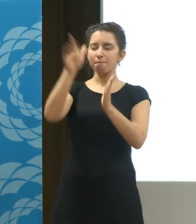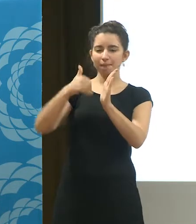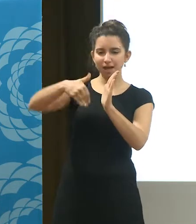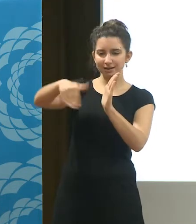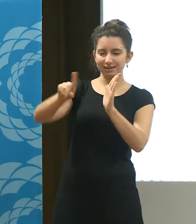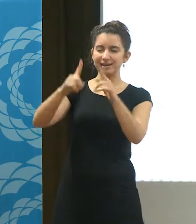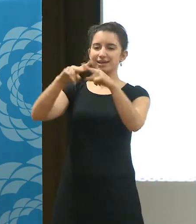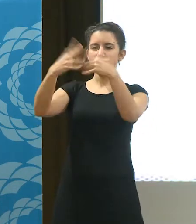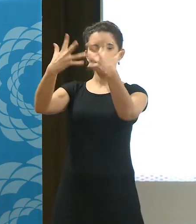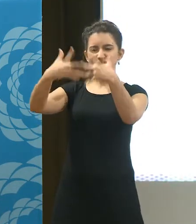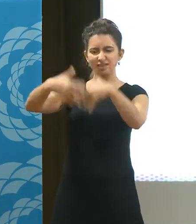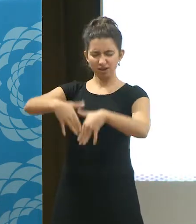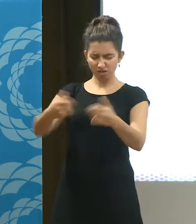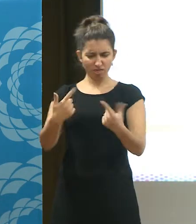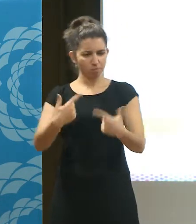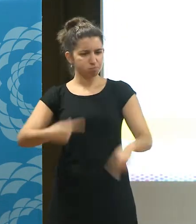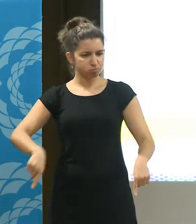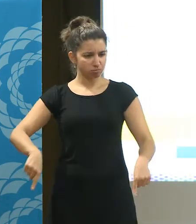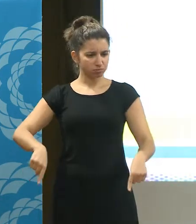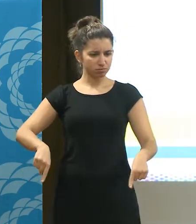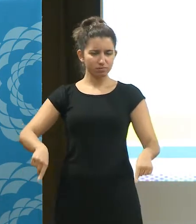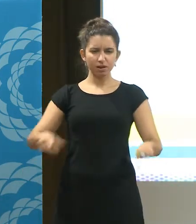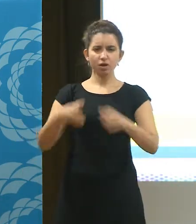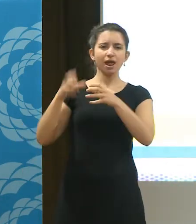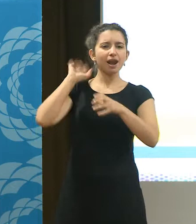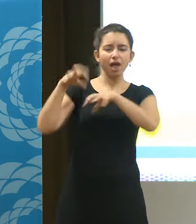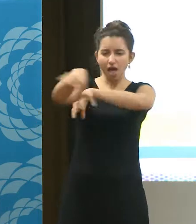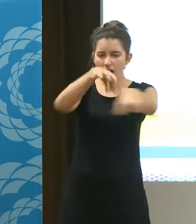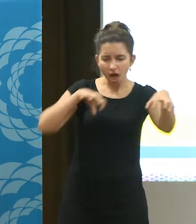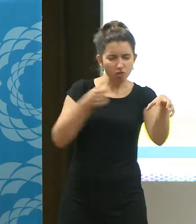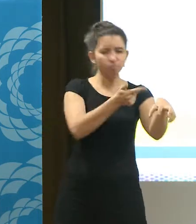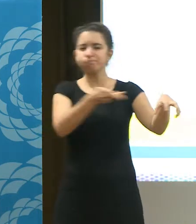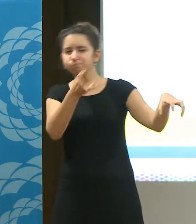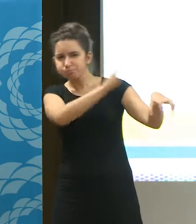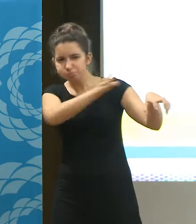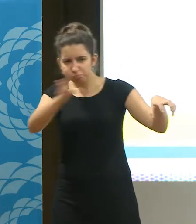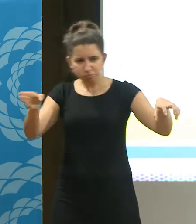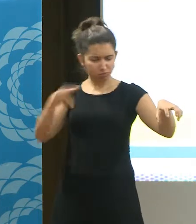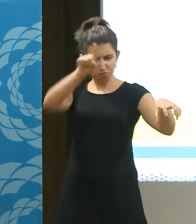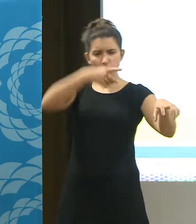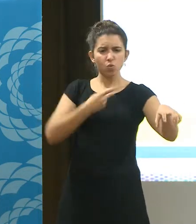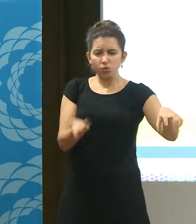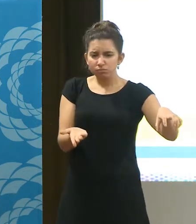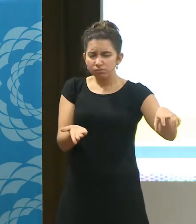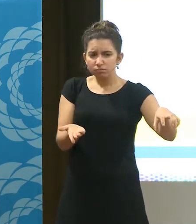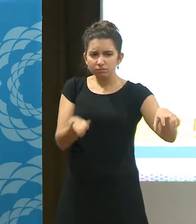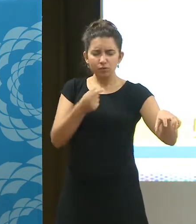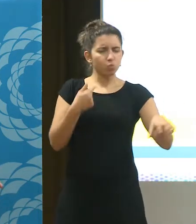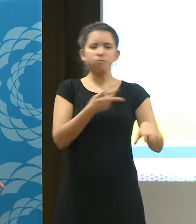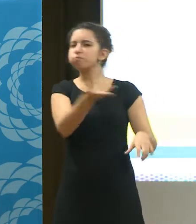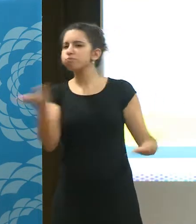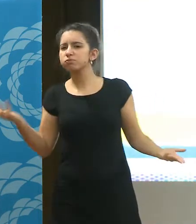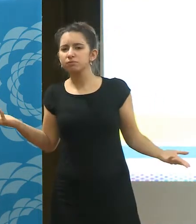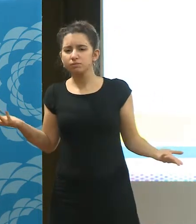el plan técnico? ¿Para cuándo un mapeo de cuántos medios comunitarios, alternativos y populares hay en Argentina? Porque si no sabemos cuántos somos,